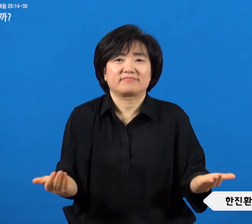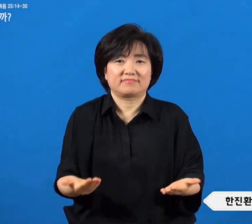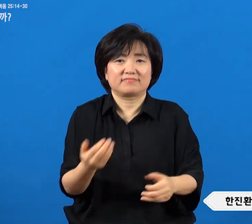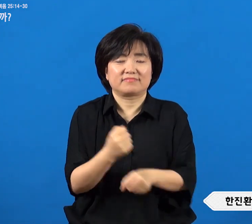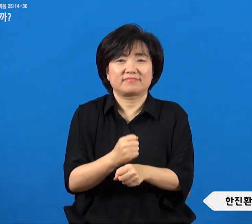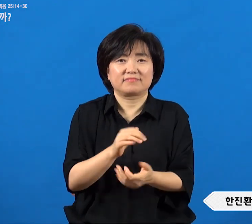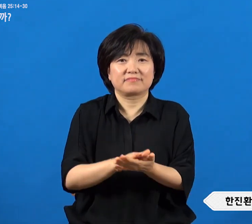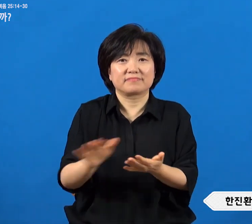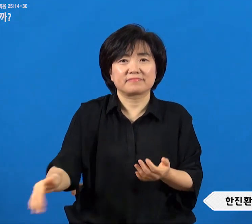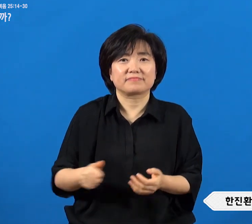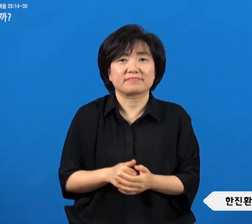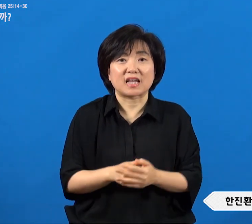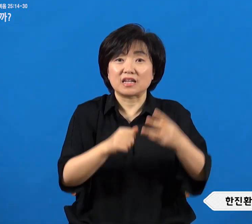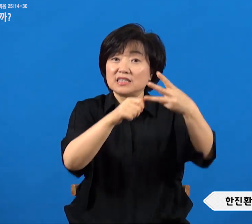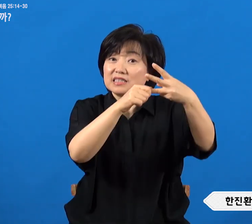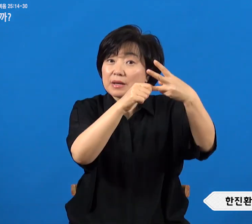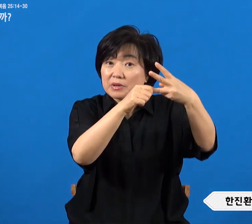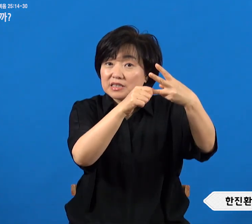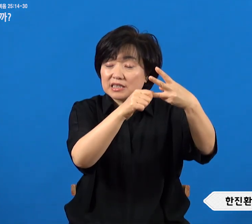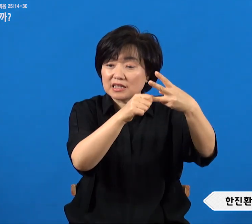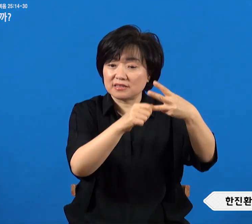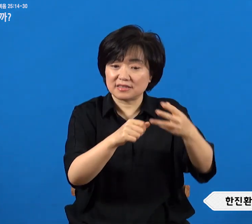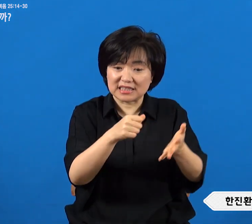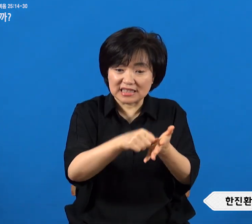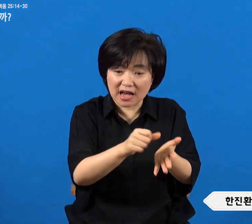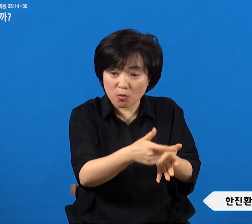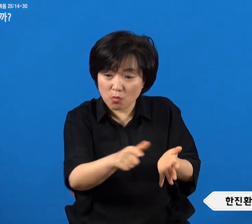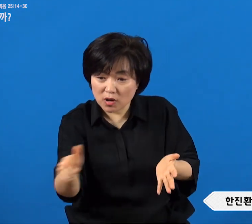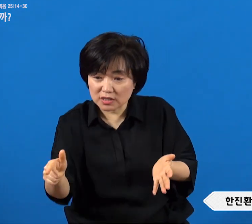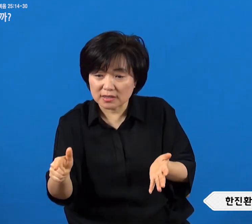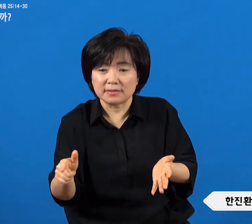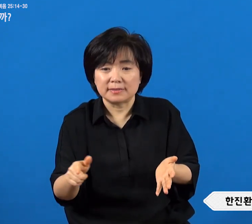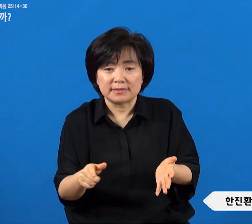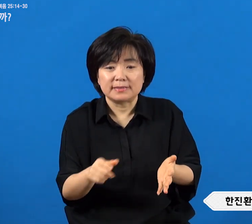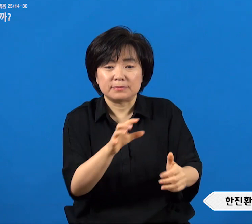세 번째로는 자원을 적극적으로 활용을 해야 됩니다.